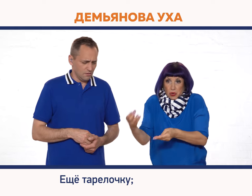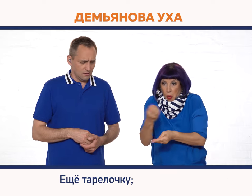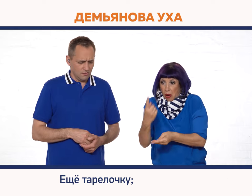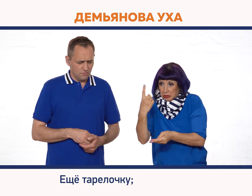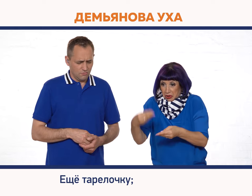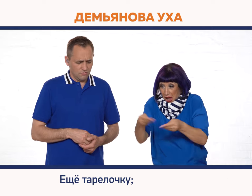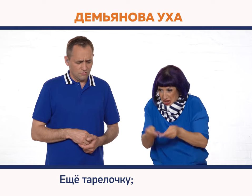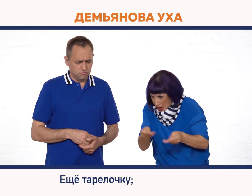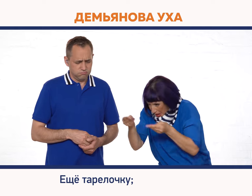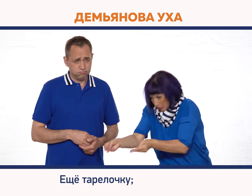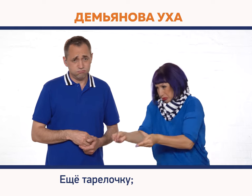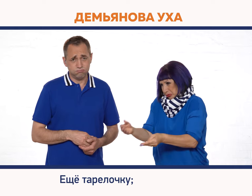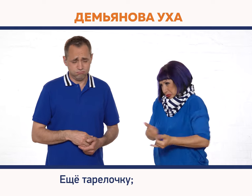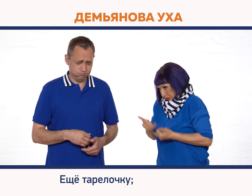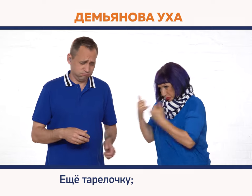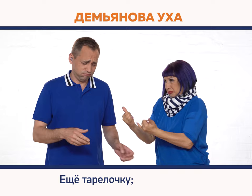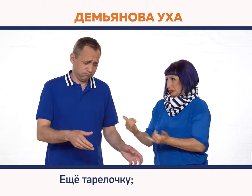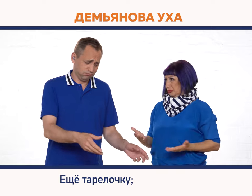Еще тарелочку.